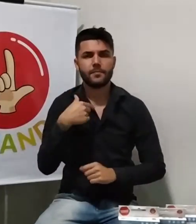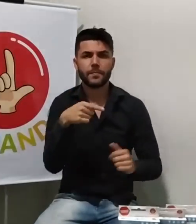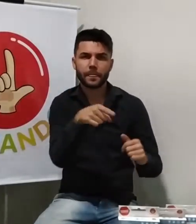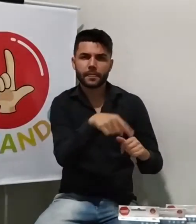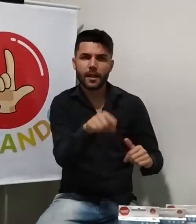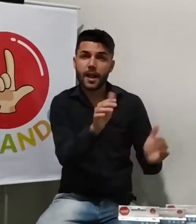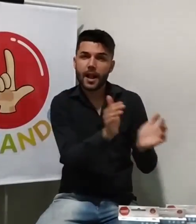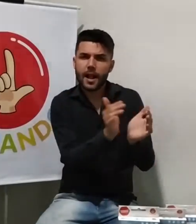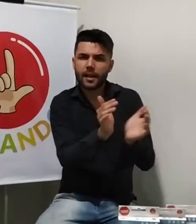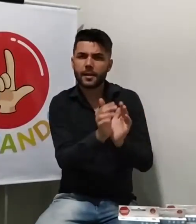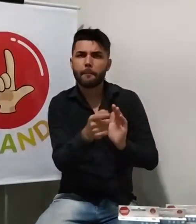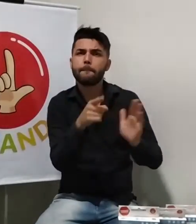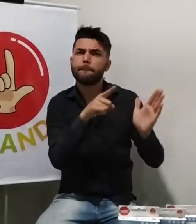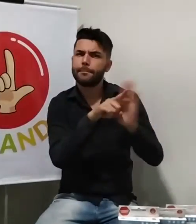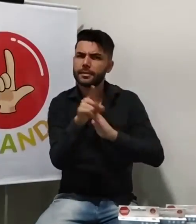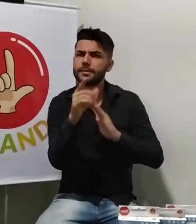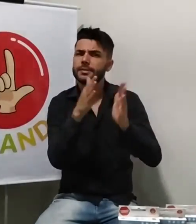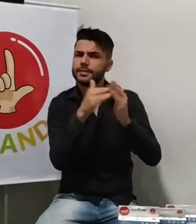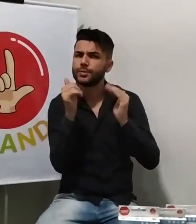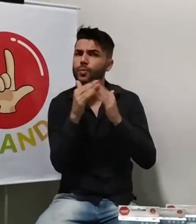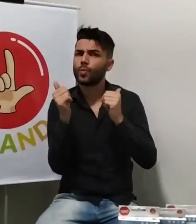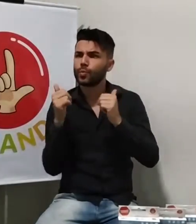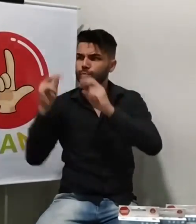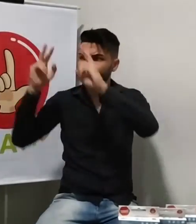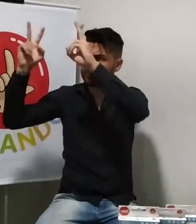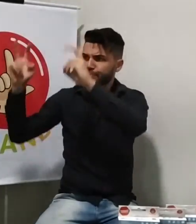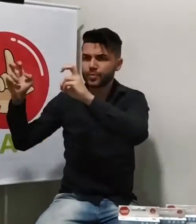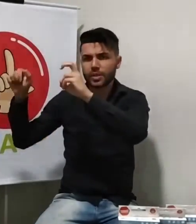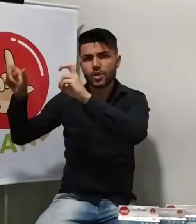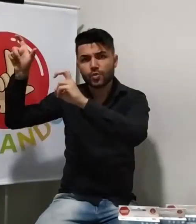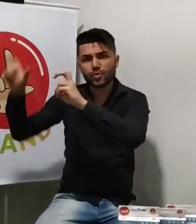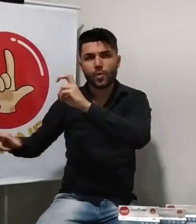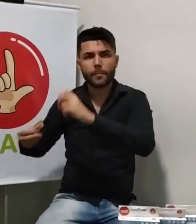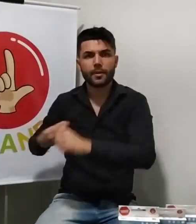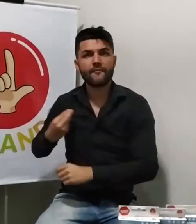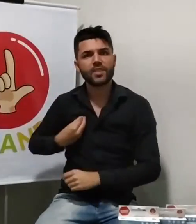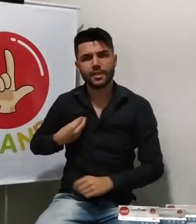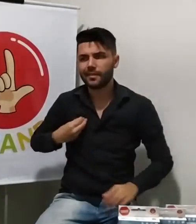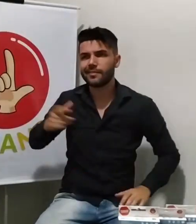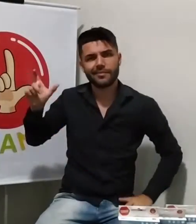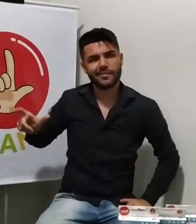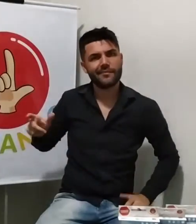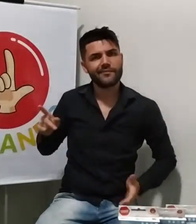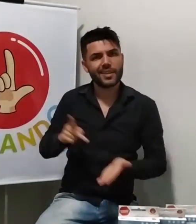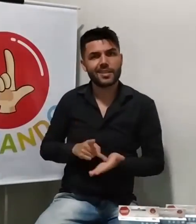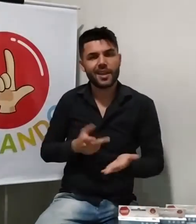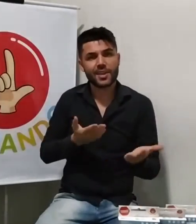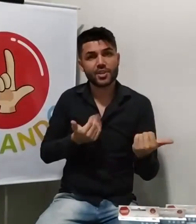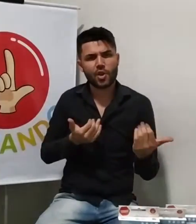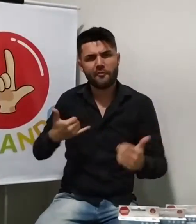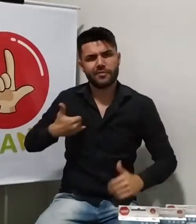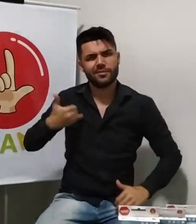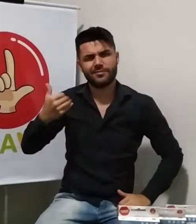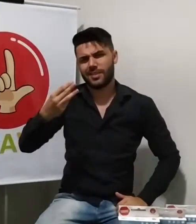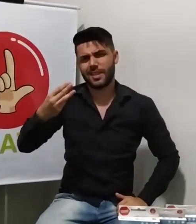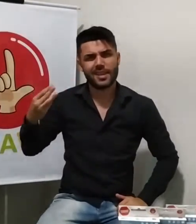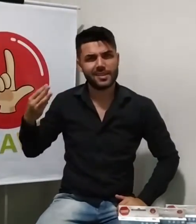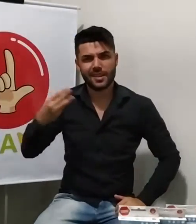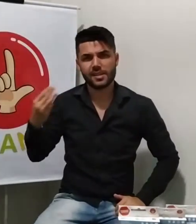5 milhões de um fundo e depois eu apresentei pra Band, eu fiquei testando os e-mails e aí achei... Enfim... Tudo parece simples, mas realmente não é complicado